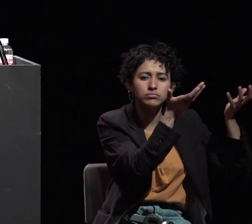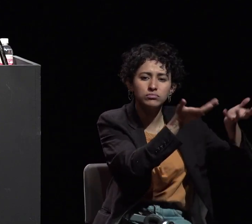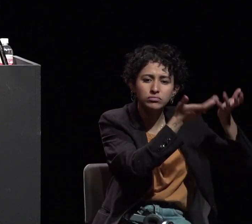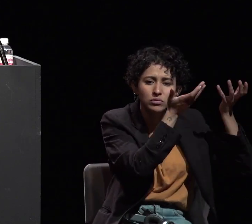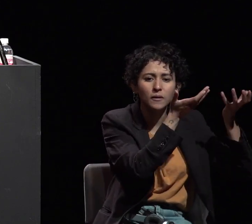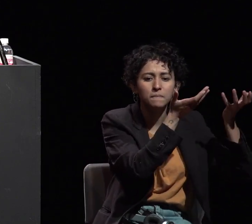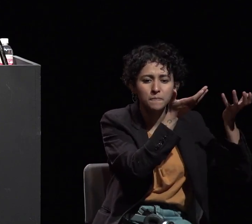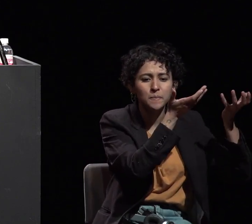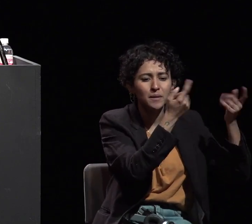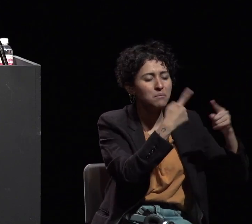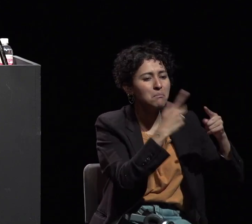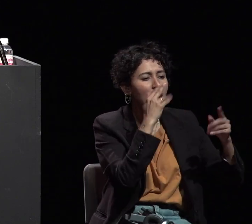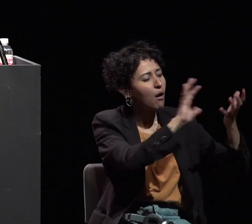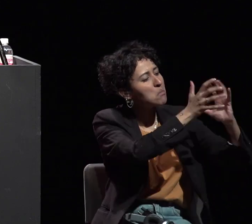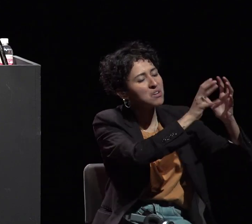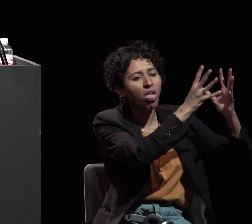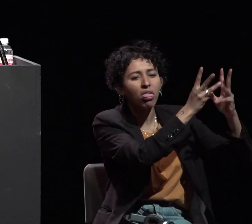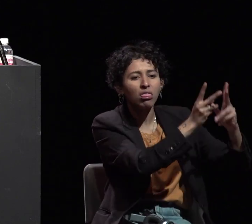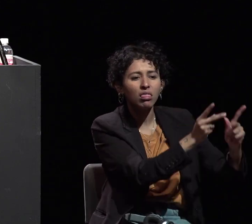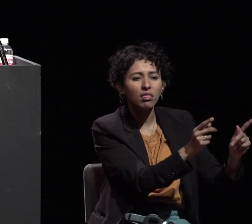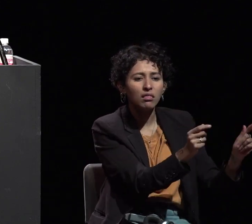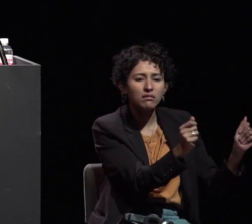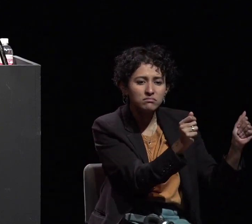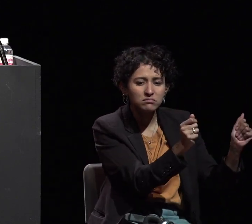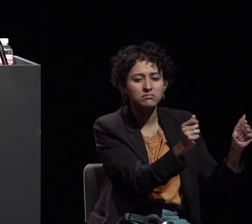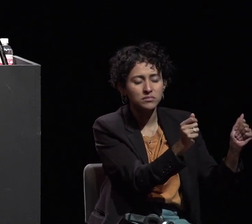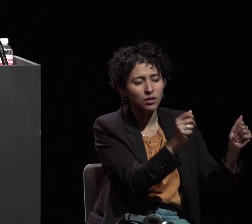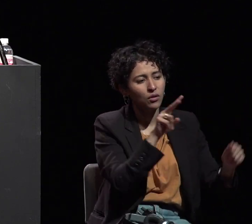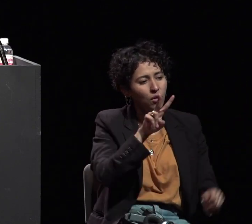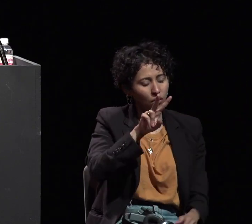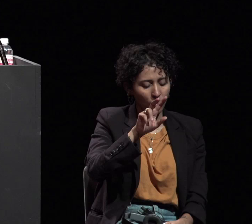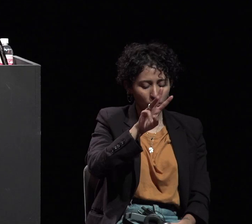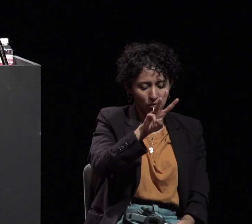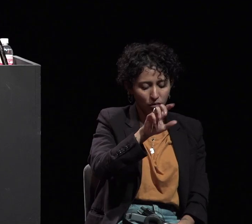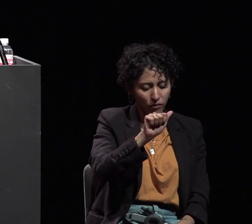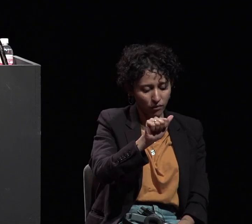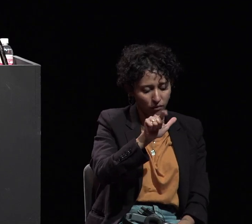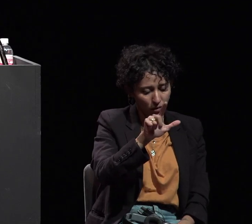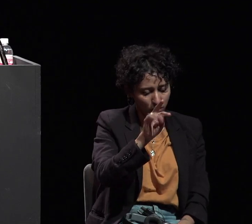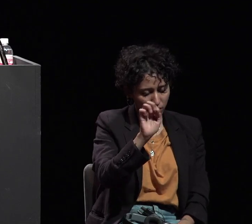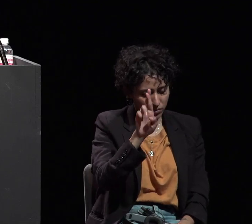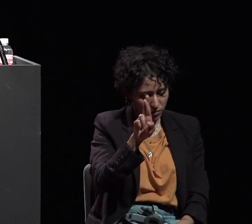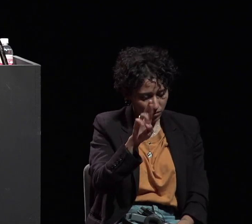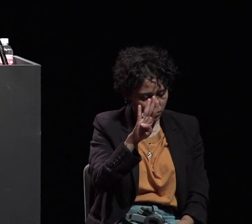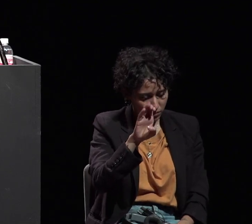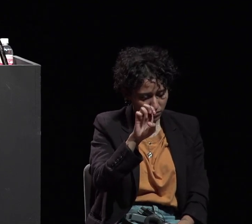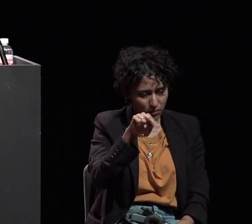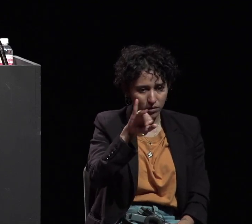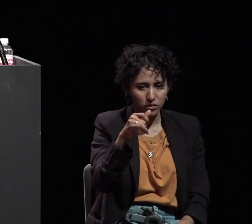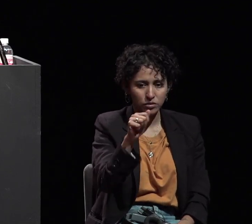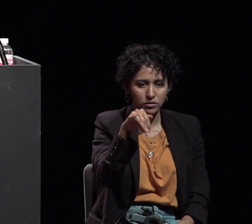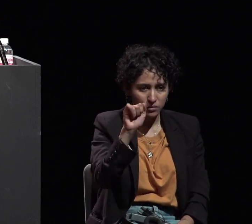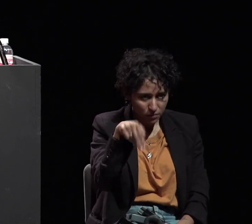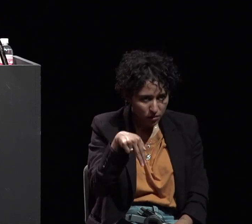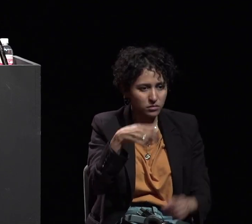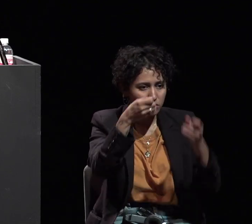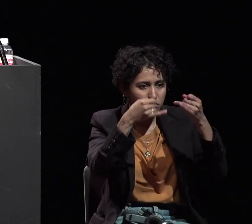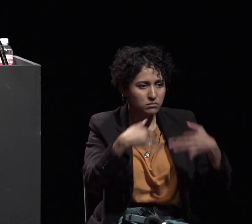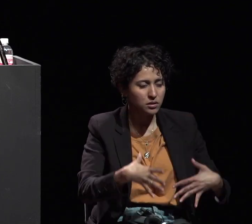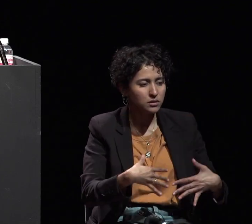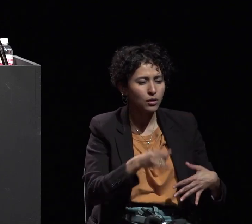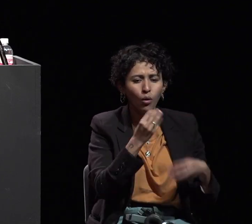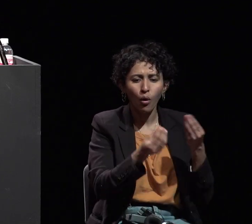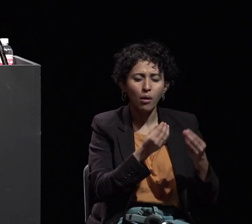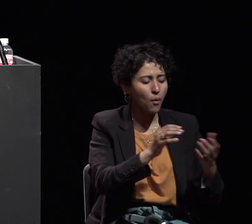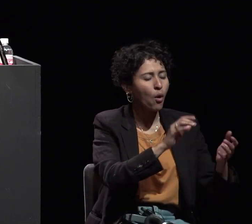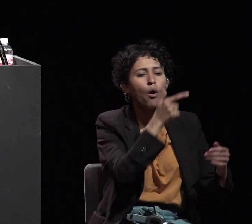a perda da aura, né? O famoso conceito de Walter Benjamin, que caracterizaria as operações como a comercialização e a musealização